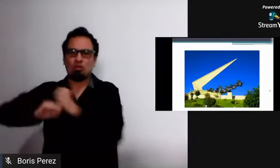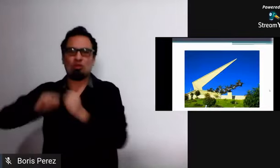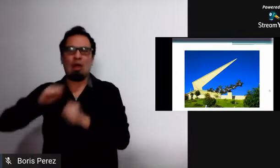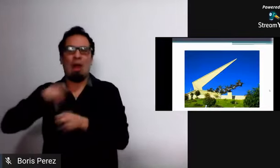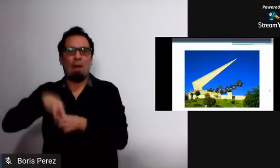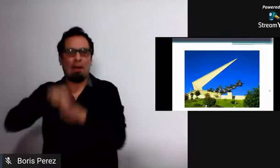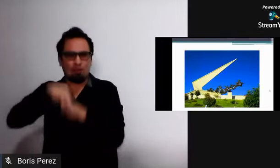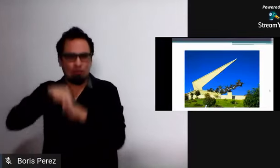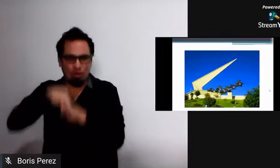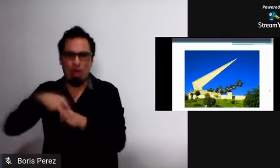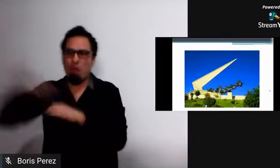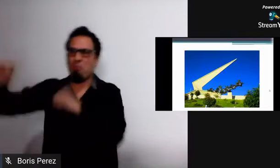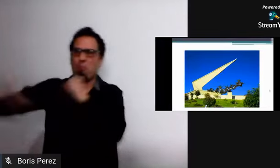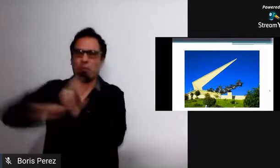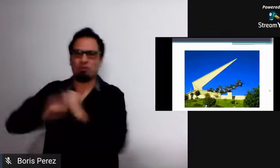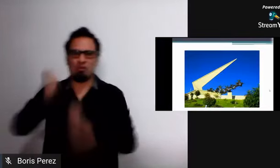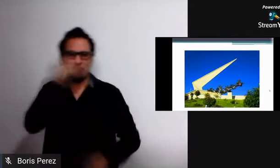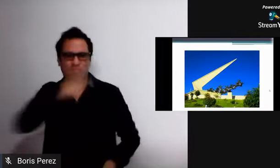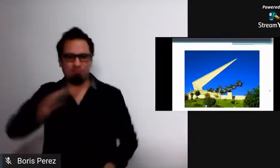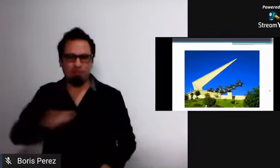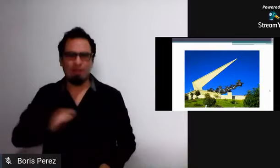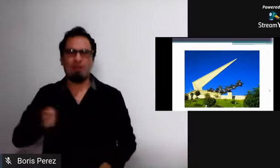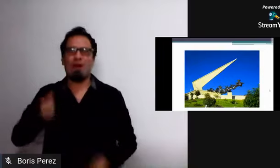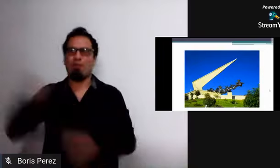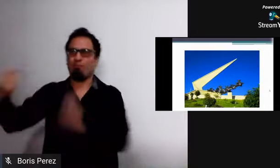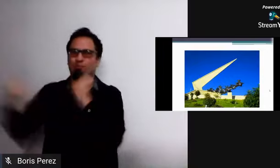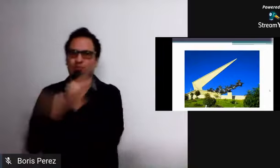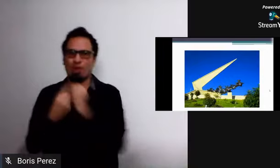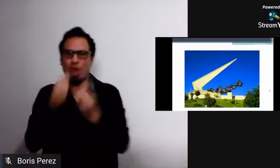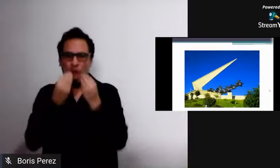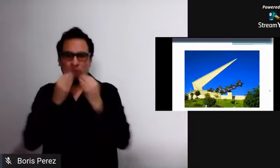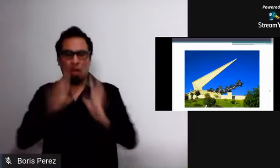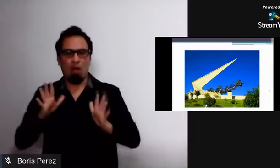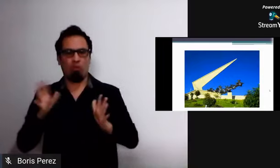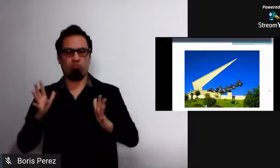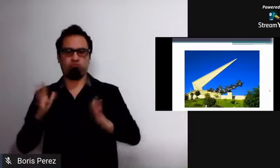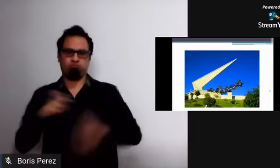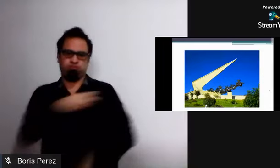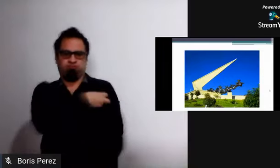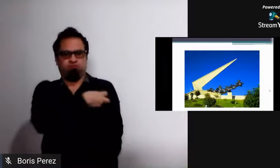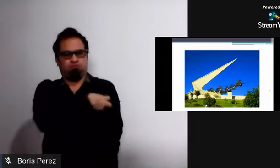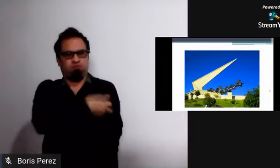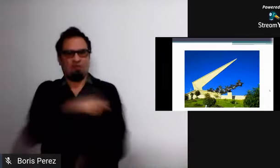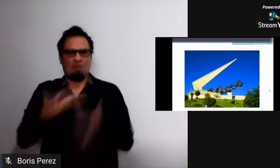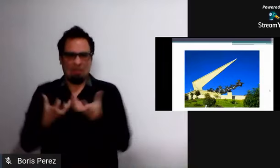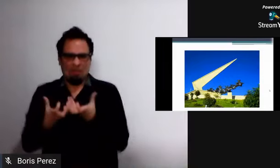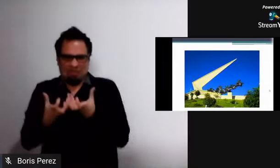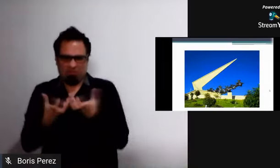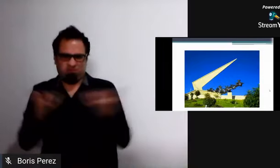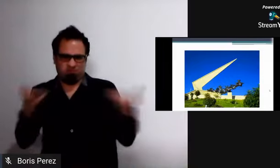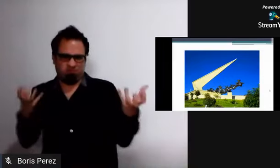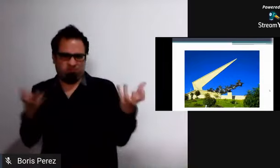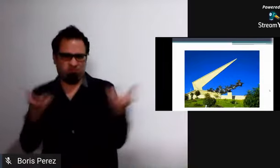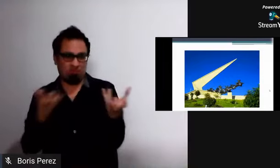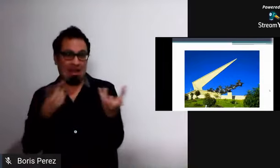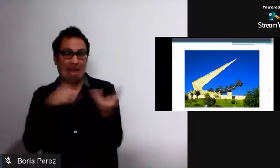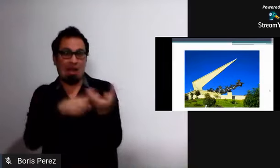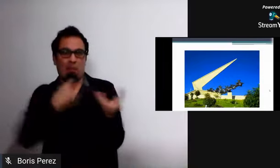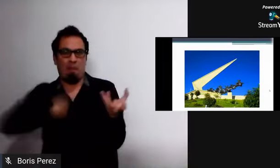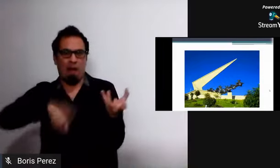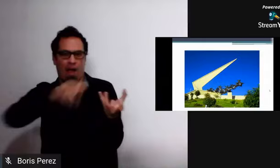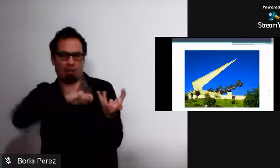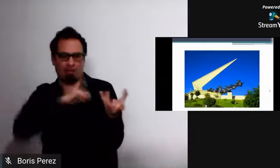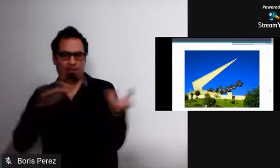ya tienen nuevas indumentarias, ya han recobrado energía, respaldo de personas que se unieron a